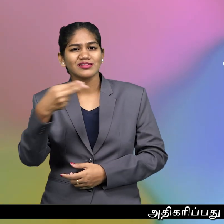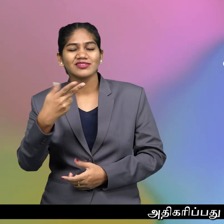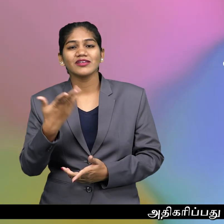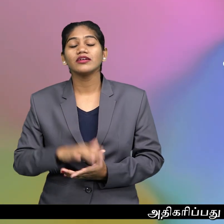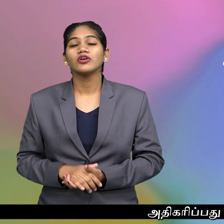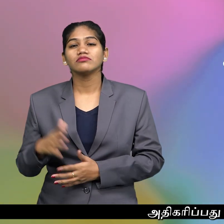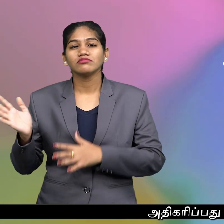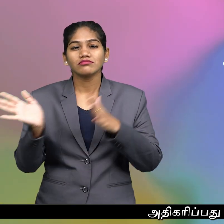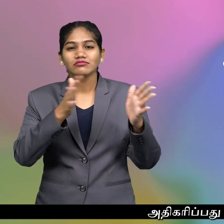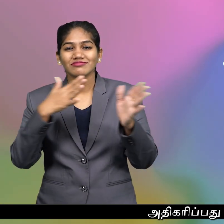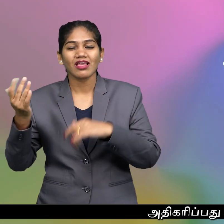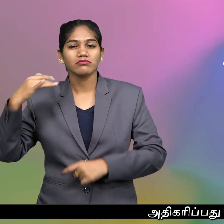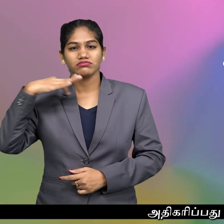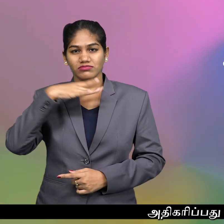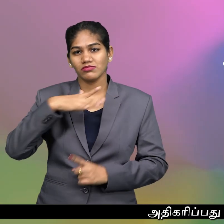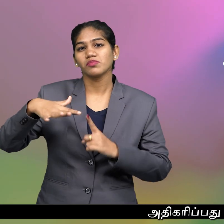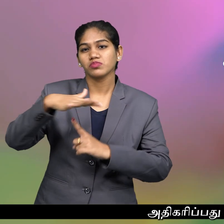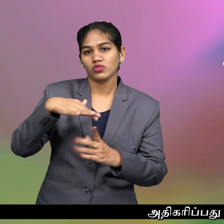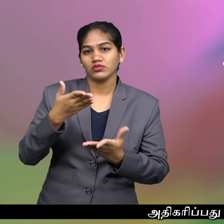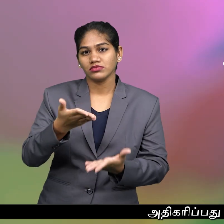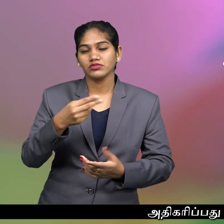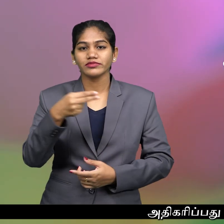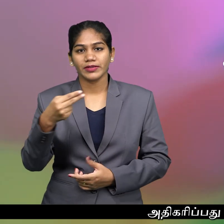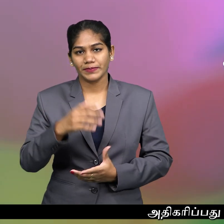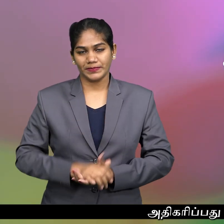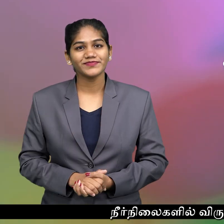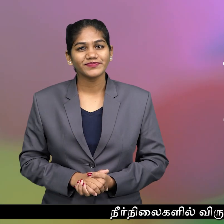அதிகரிப்பது காற்று மாசுபாடு எனப்படும்.